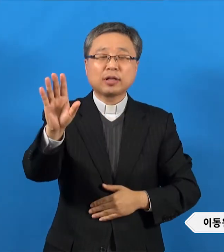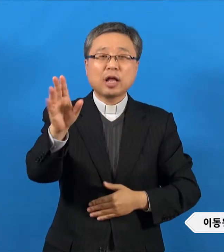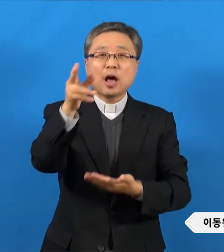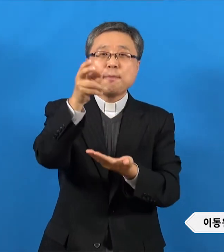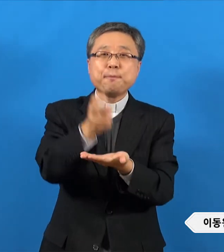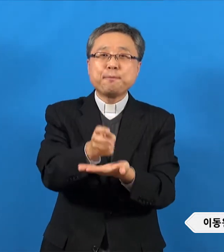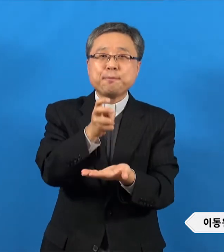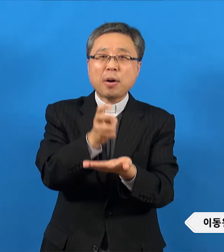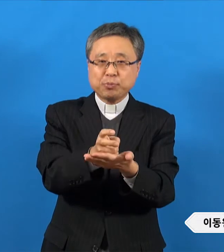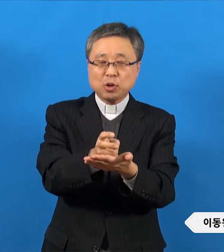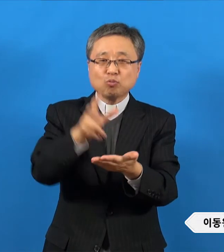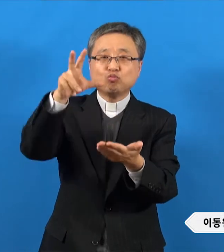법적 제기를 합니다.